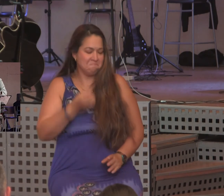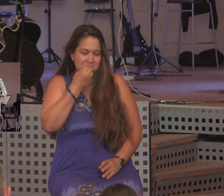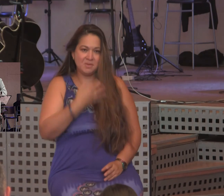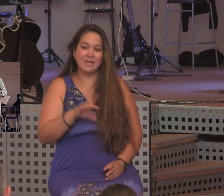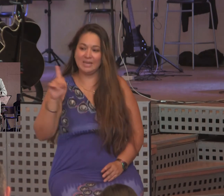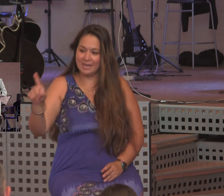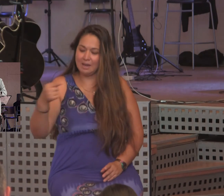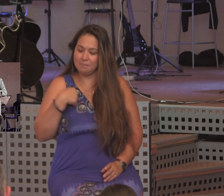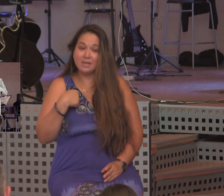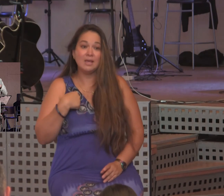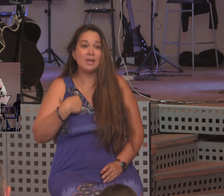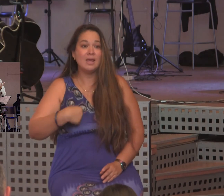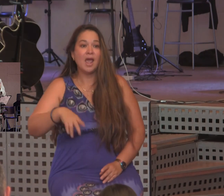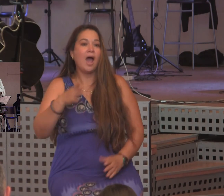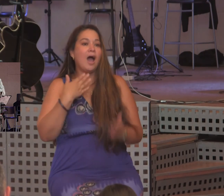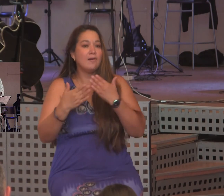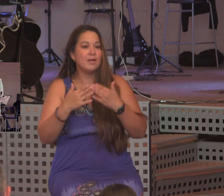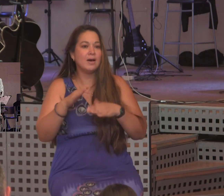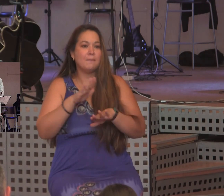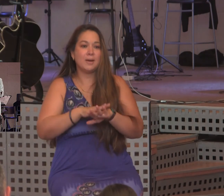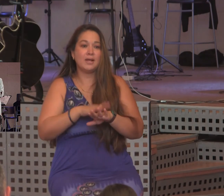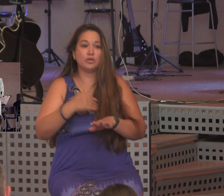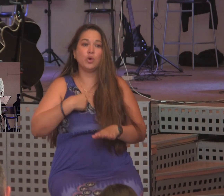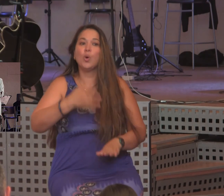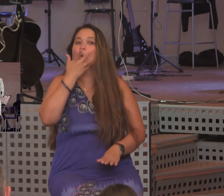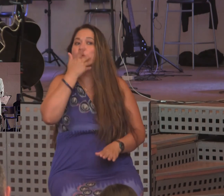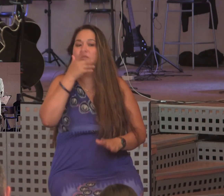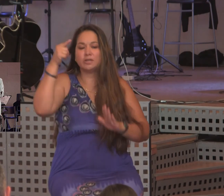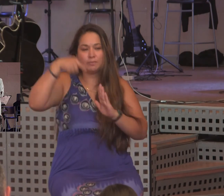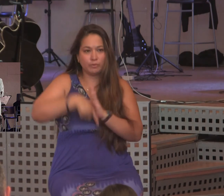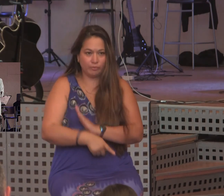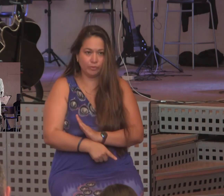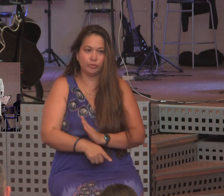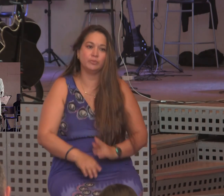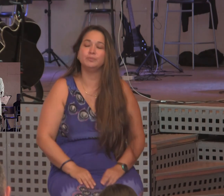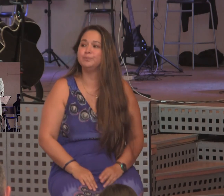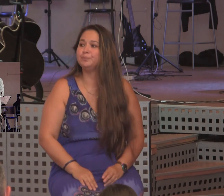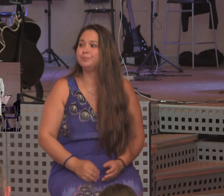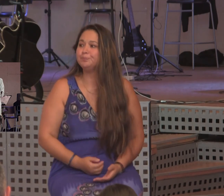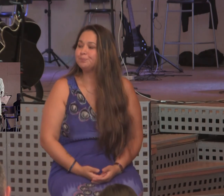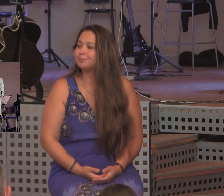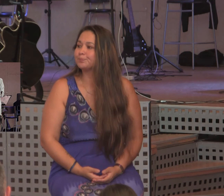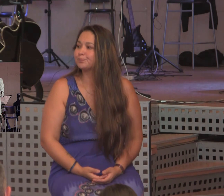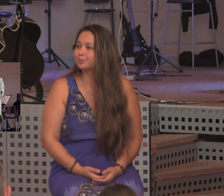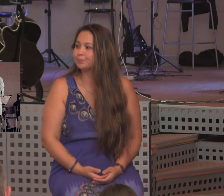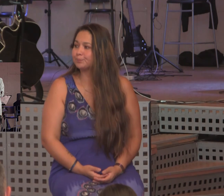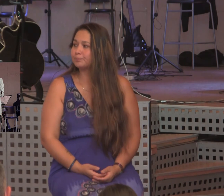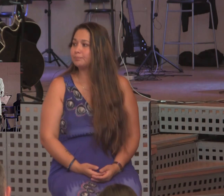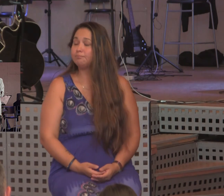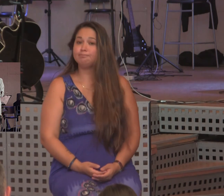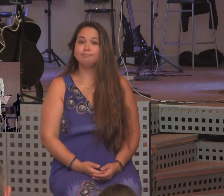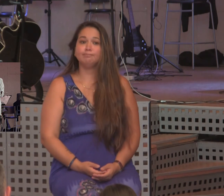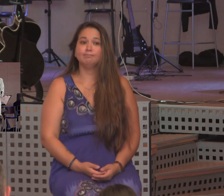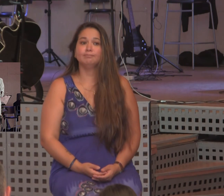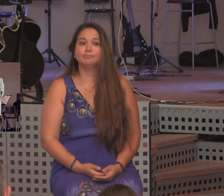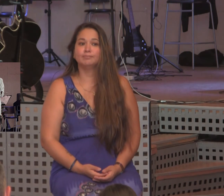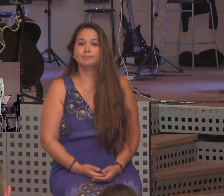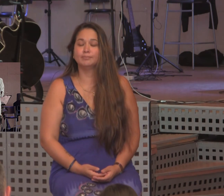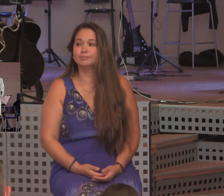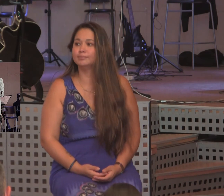¿Ti nunca te ha pasado que has reaccionado de alguna manera y luego cuando has meditado has dicho, pero, ¿y qué tenía yo